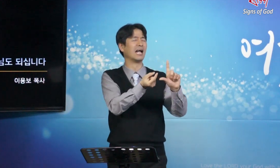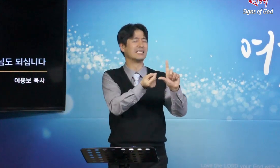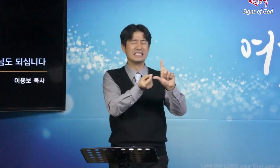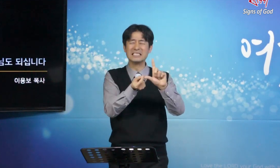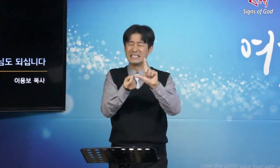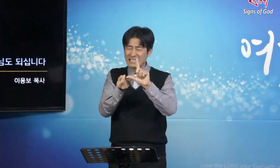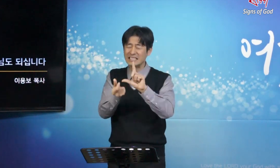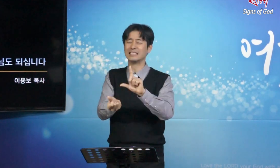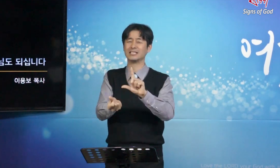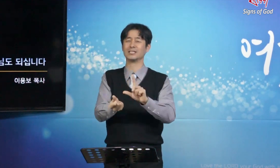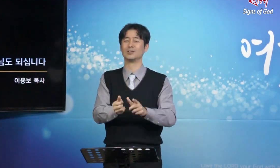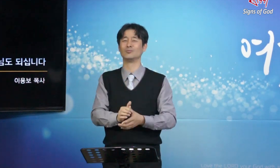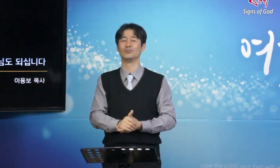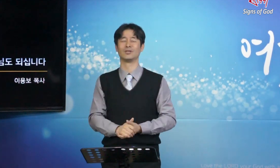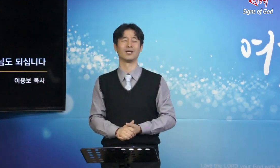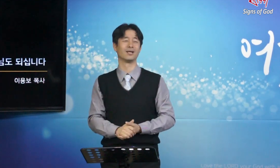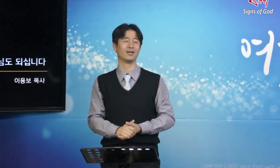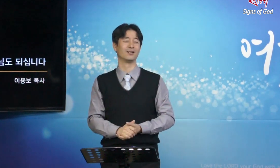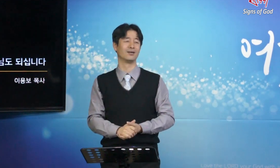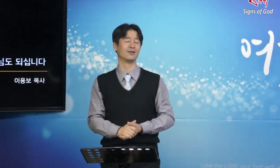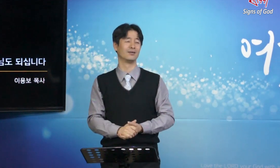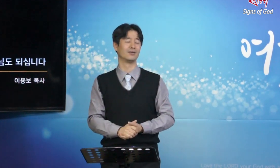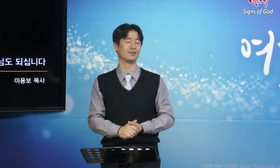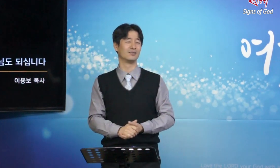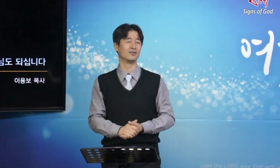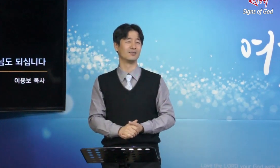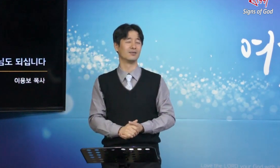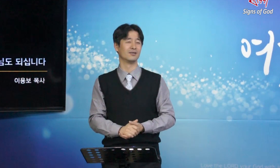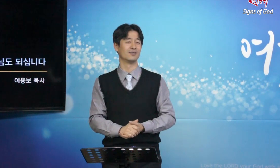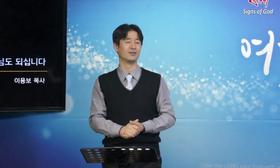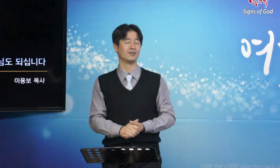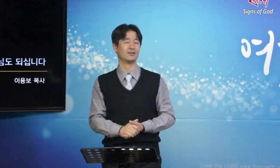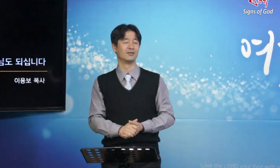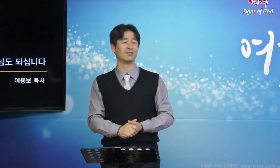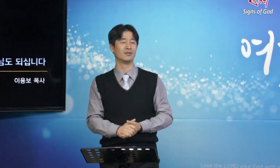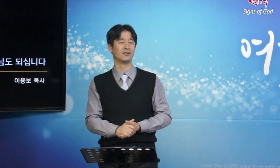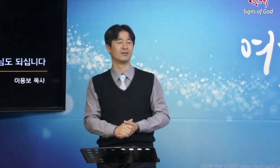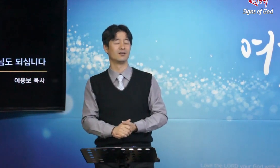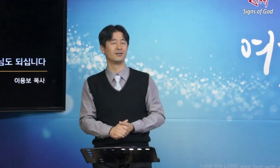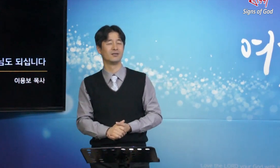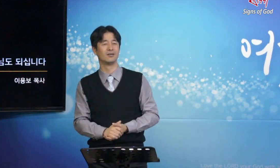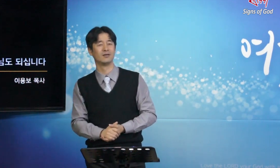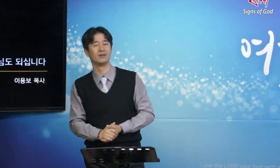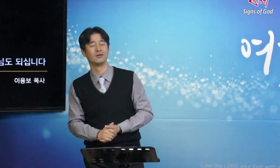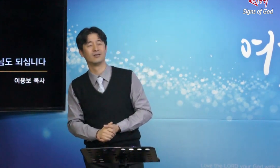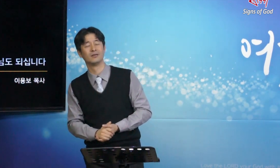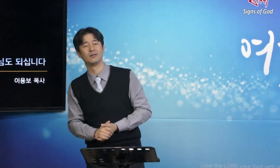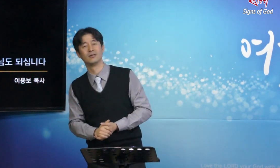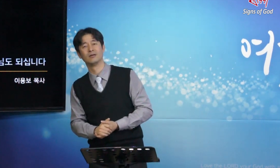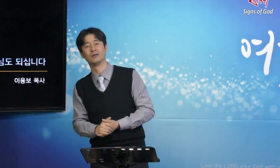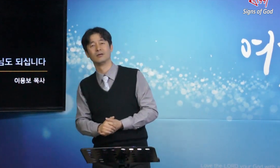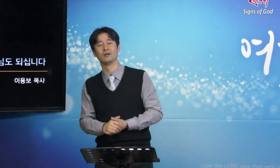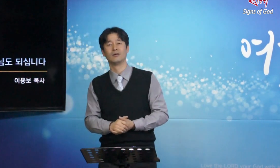물론 이제 신앙에 깊은 이해를 가진 사람들도 있었을 것입니다. 그렇지만 그들은 소수였을 것이고